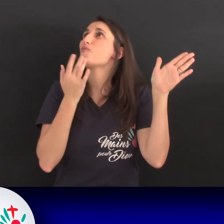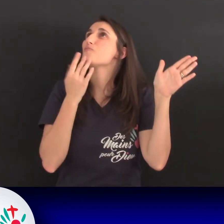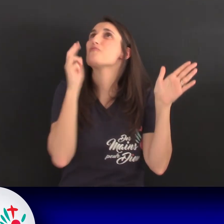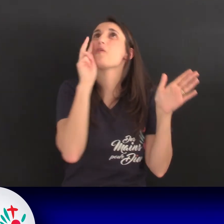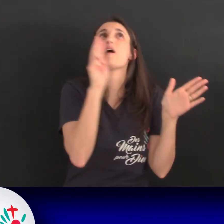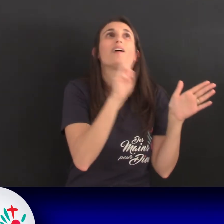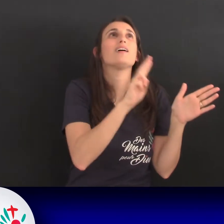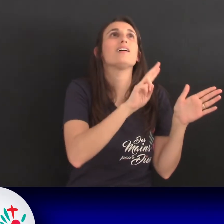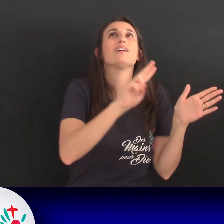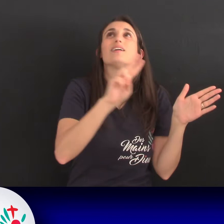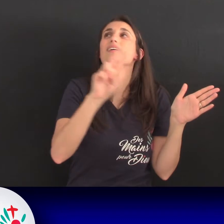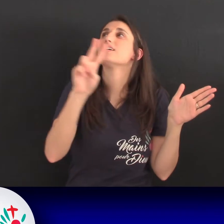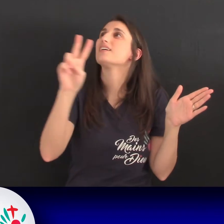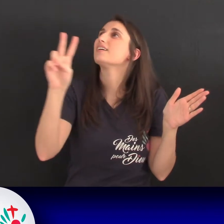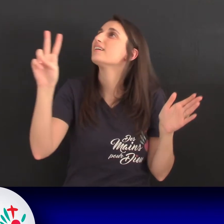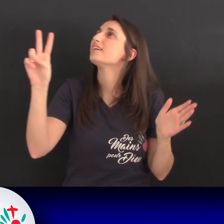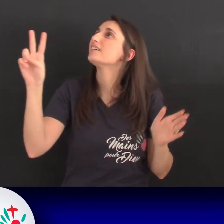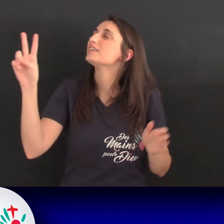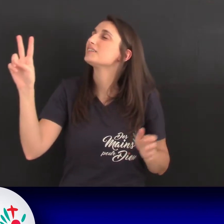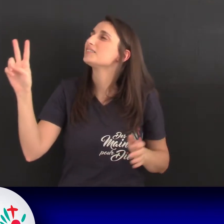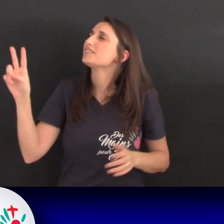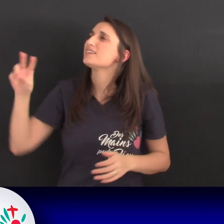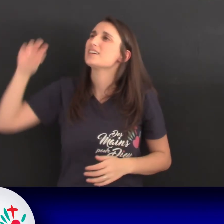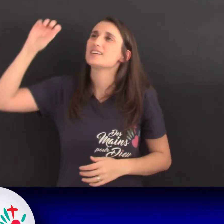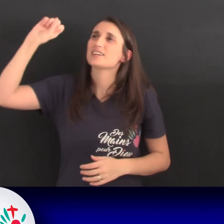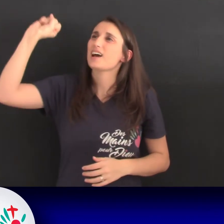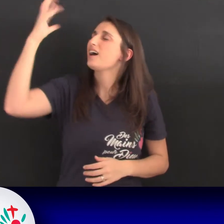veux voir.